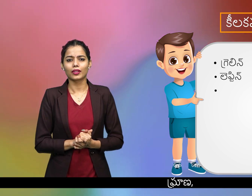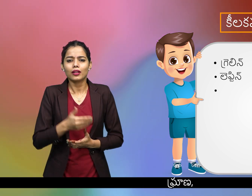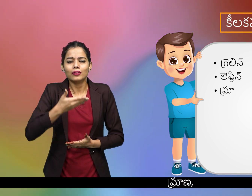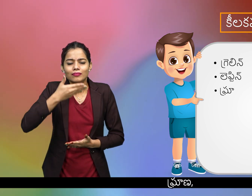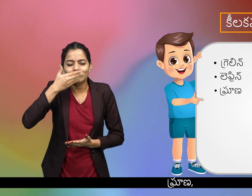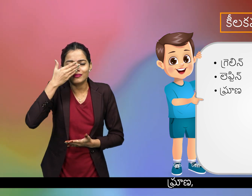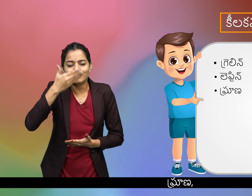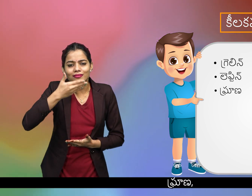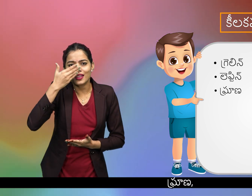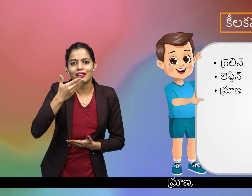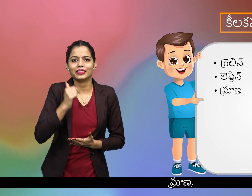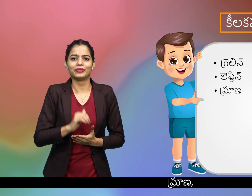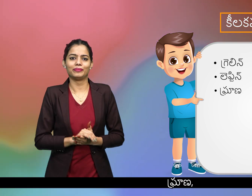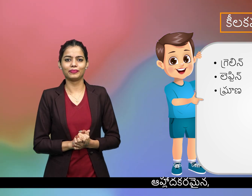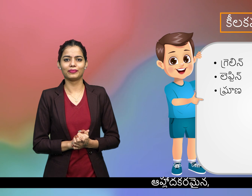ఘ్రాణ,